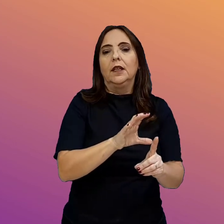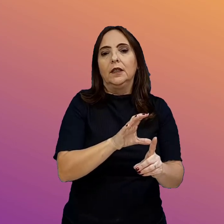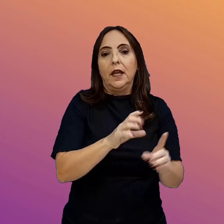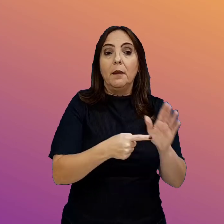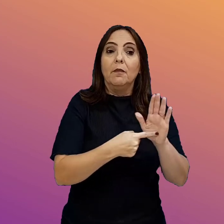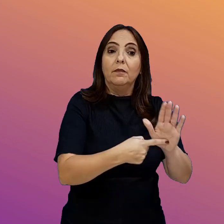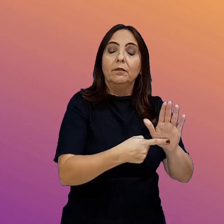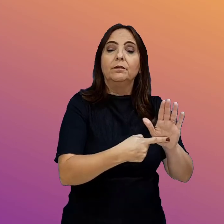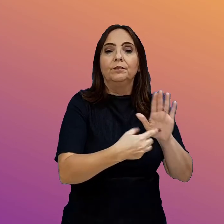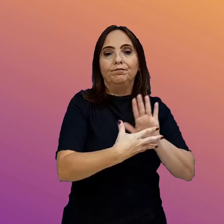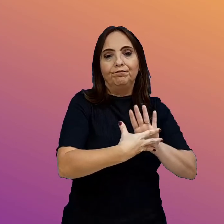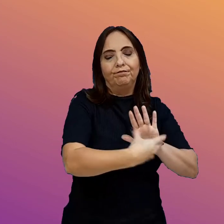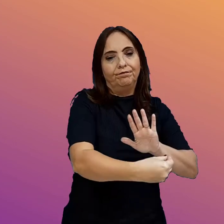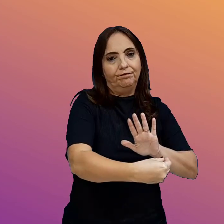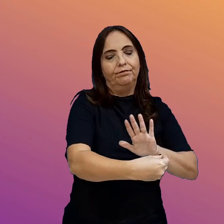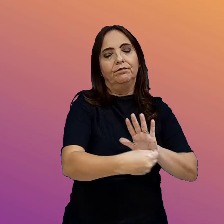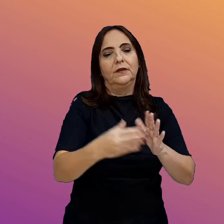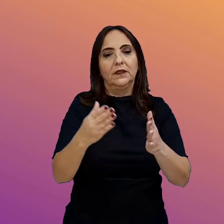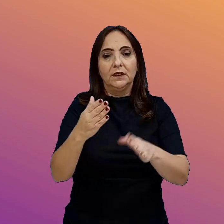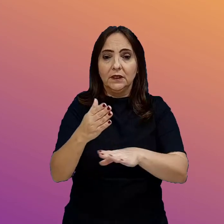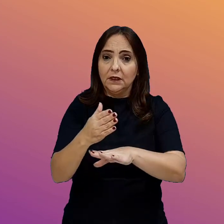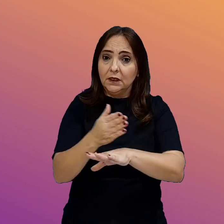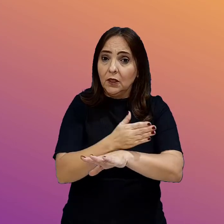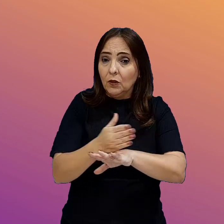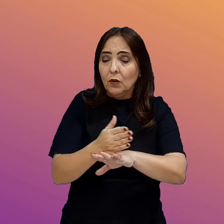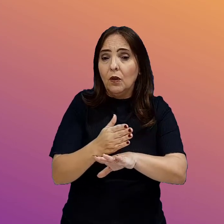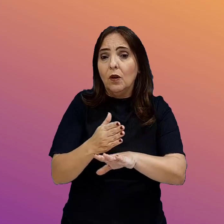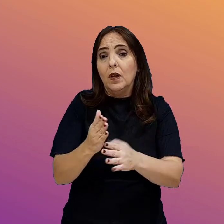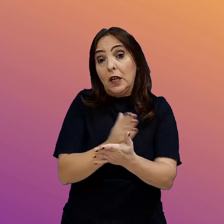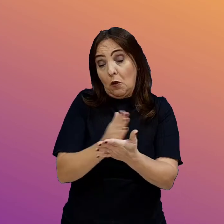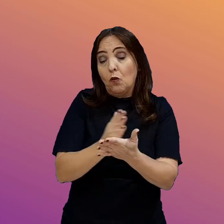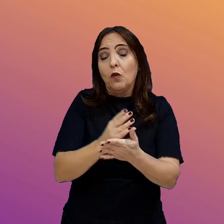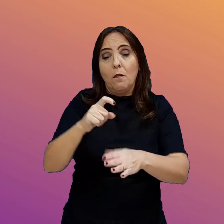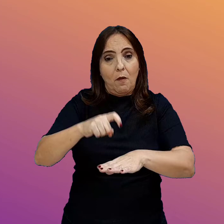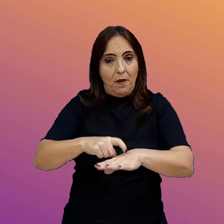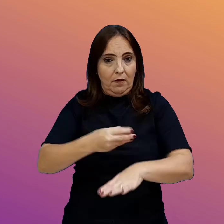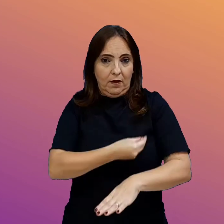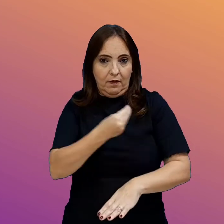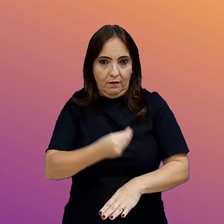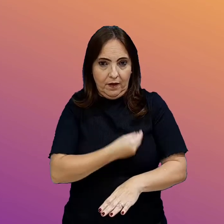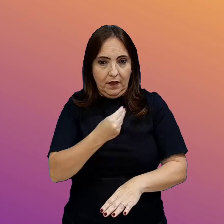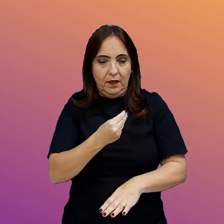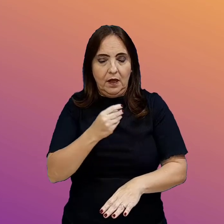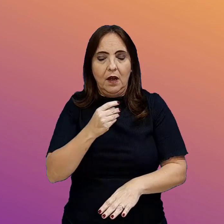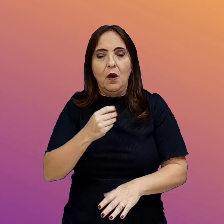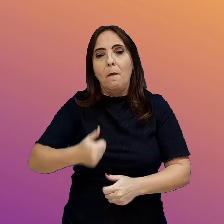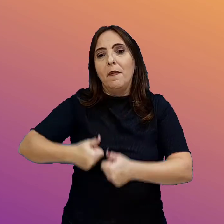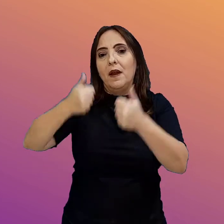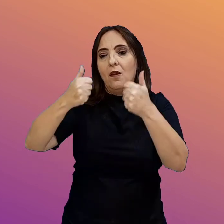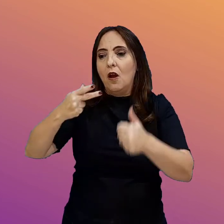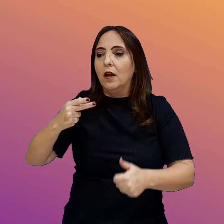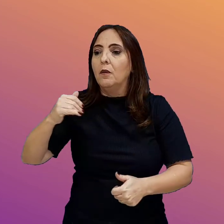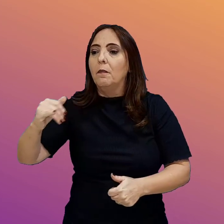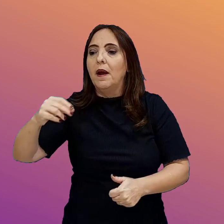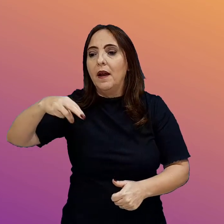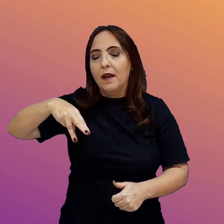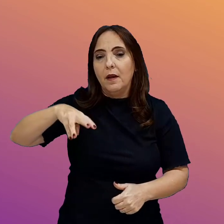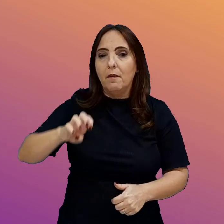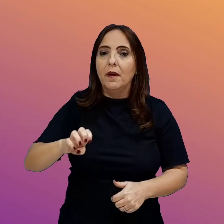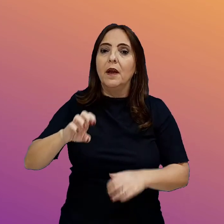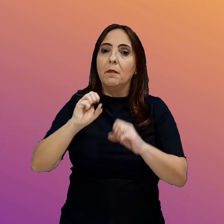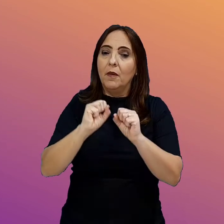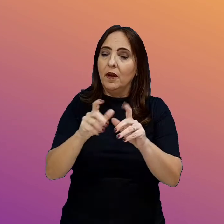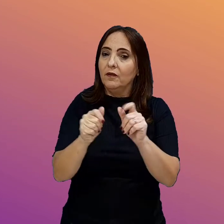vida, o melhor que o pai e a mãe podem fazer é impor limites com